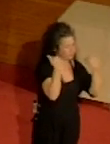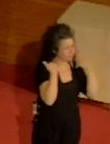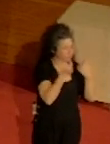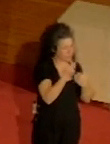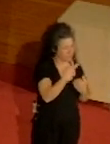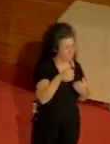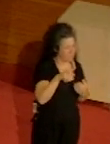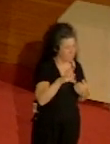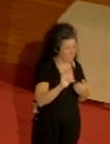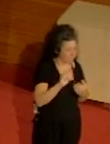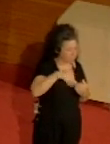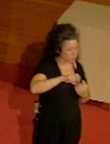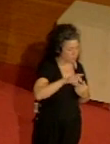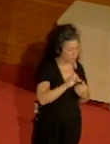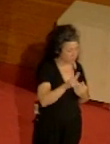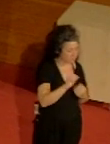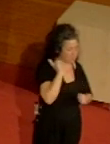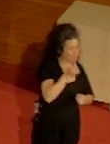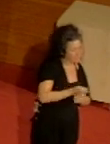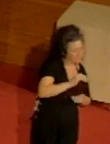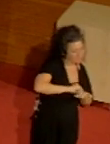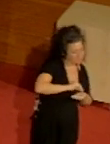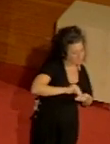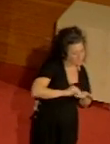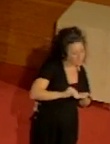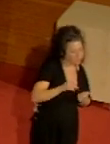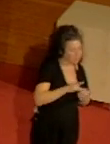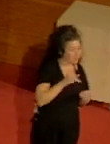que es escritor y director de la revista 5W.